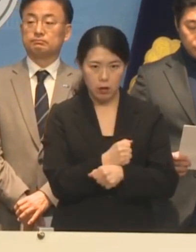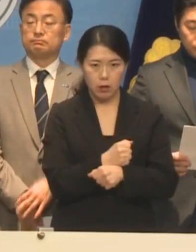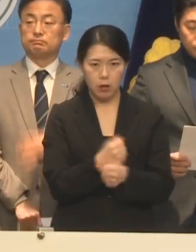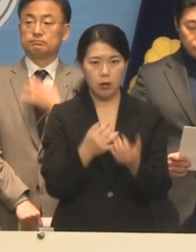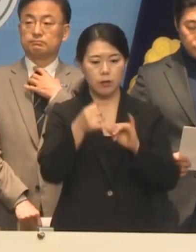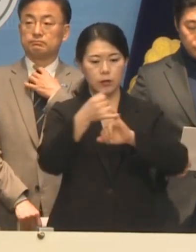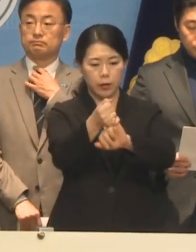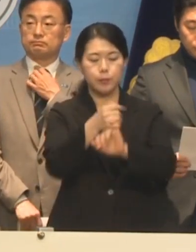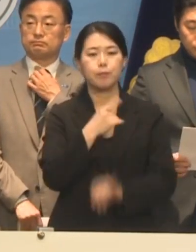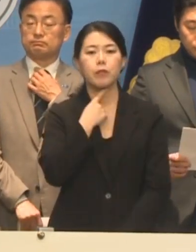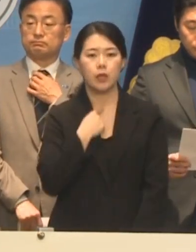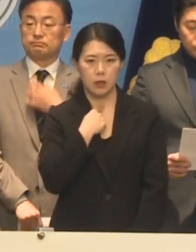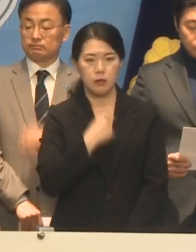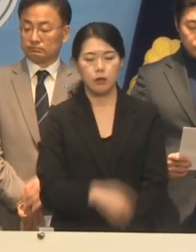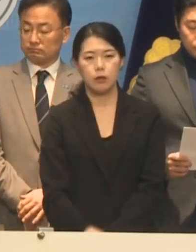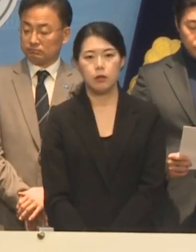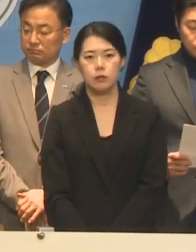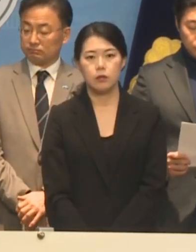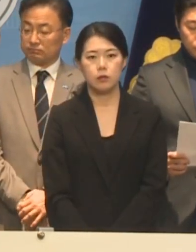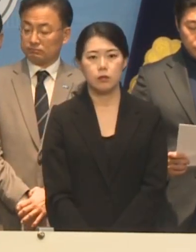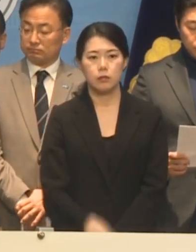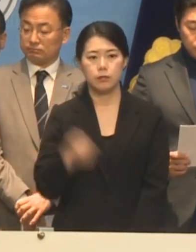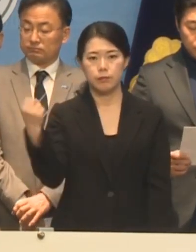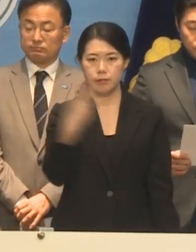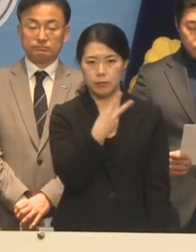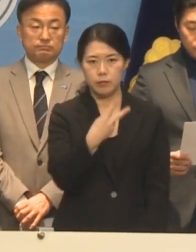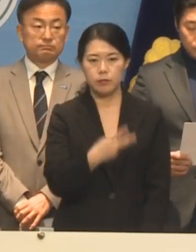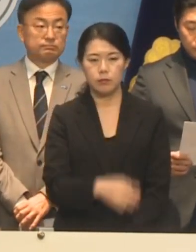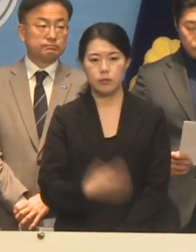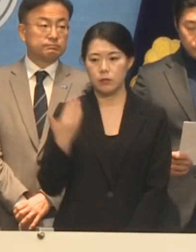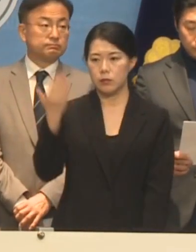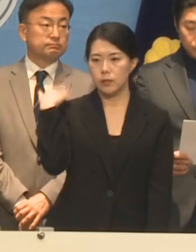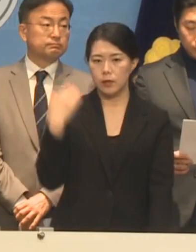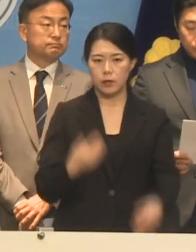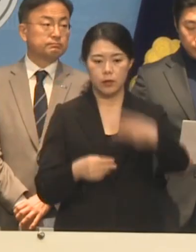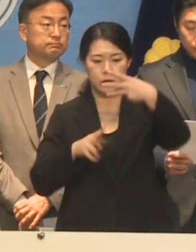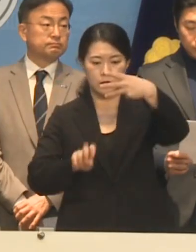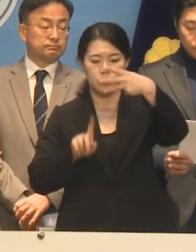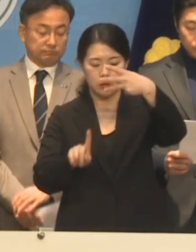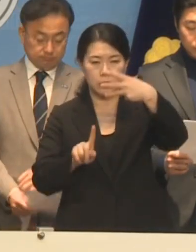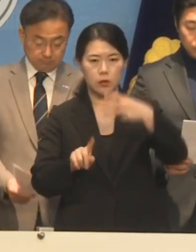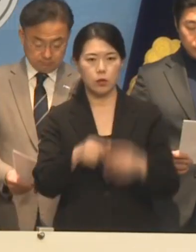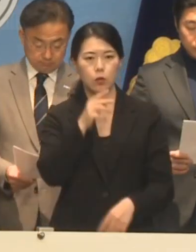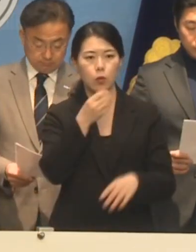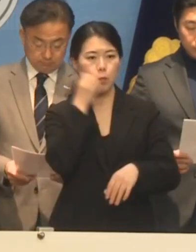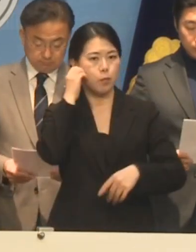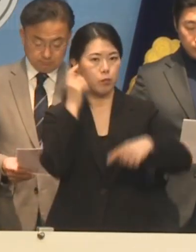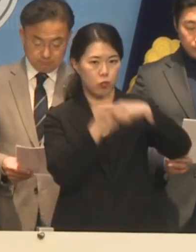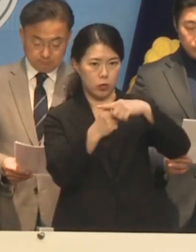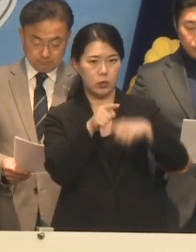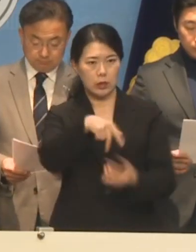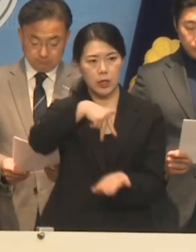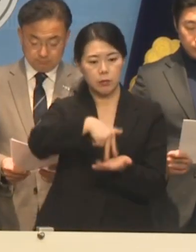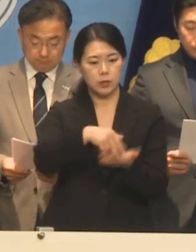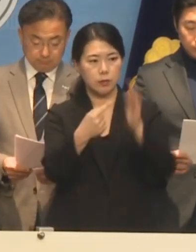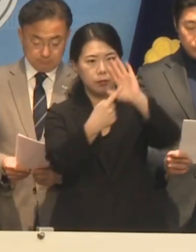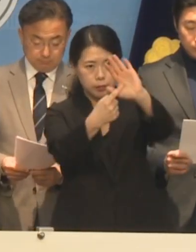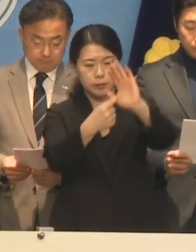변제하겠다라고 약속한 바 있다. 또한 지난달 21일 홈플러스는 입장문을